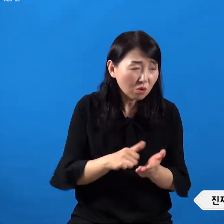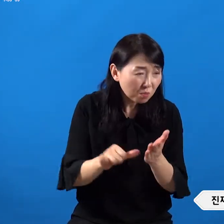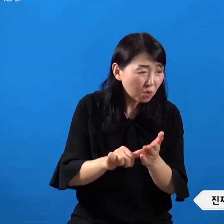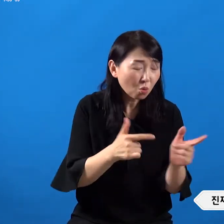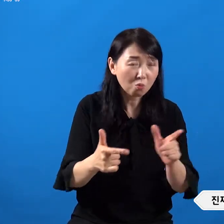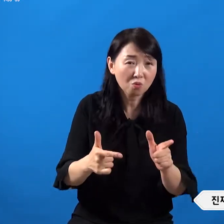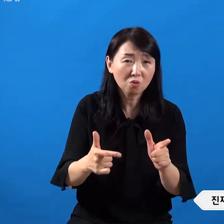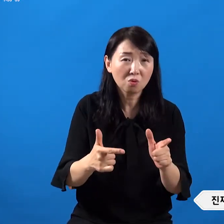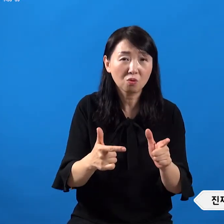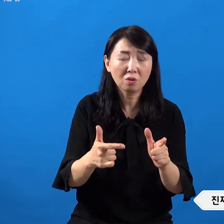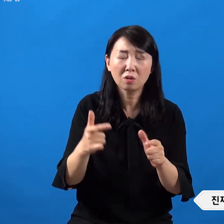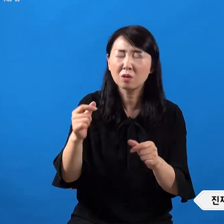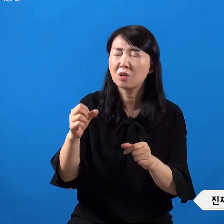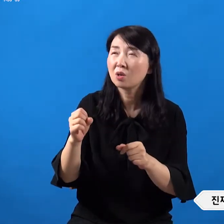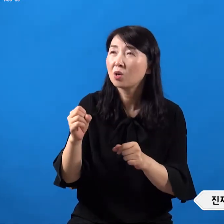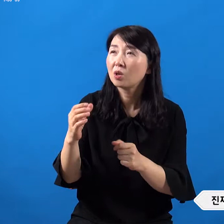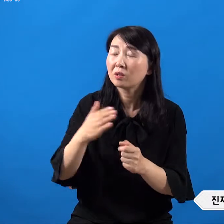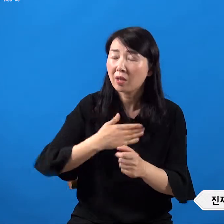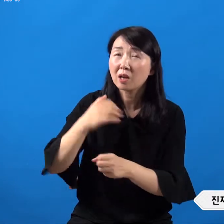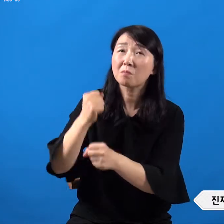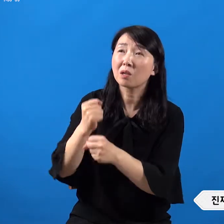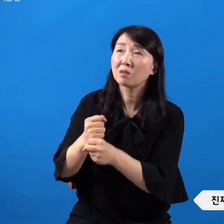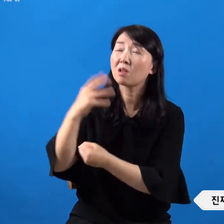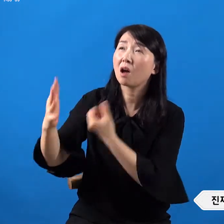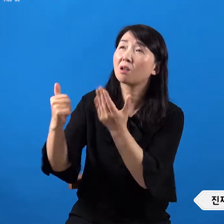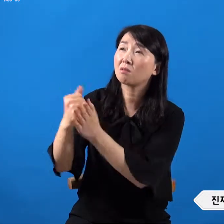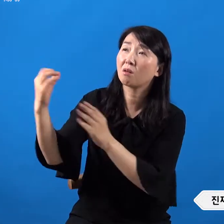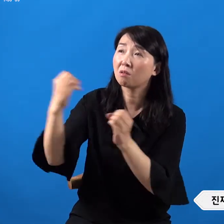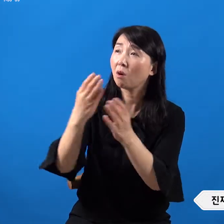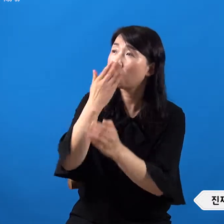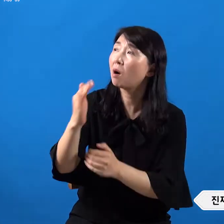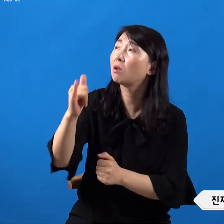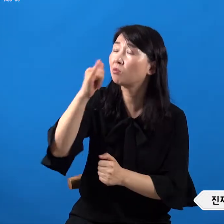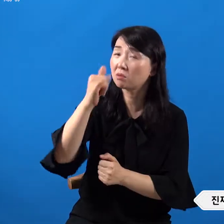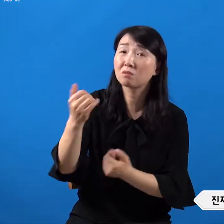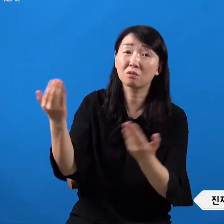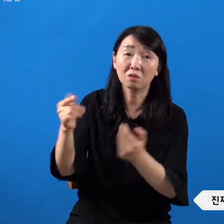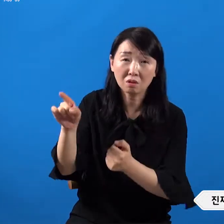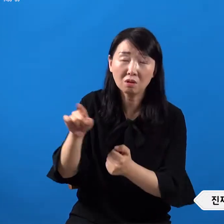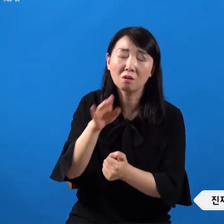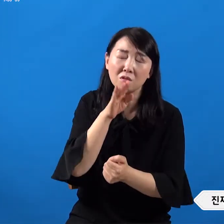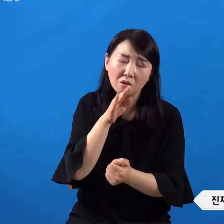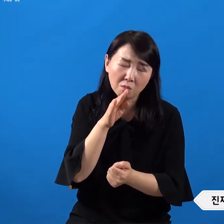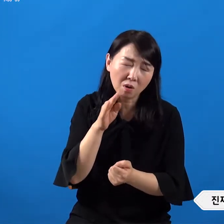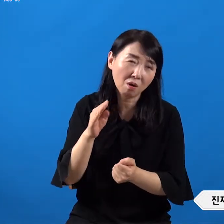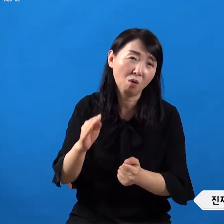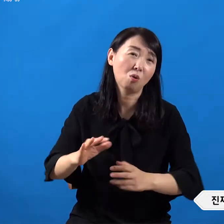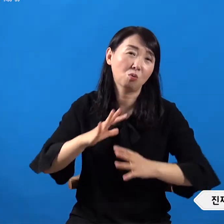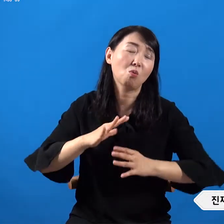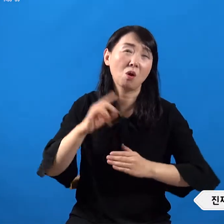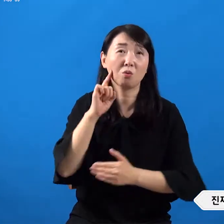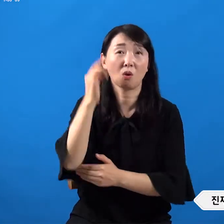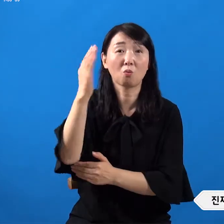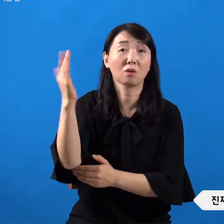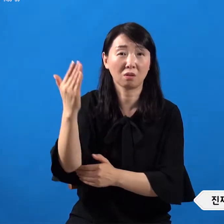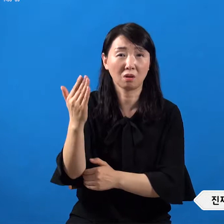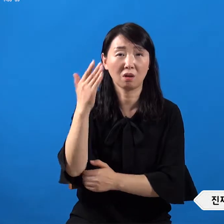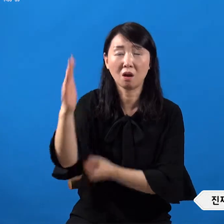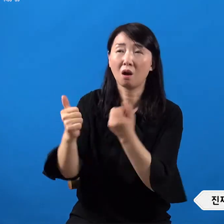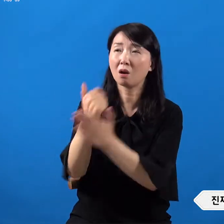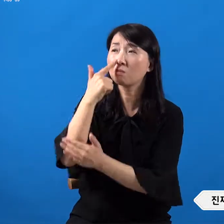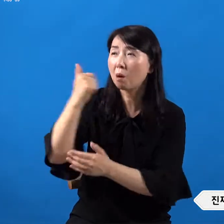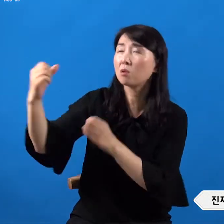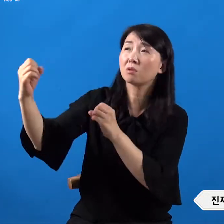피조물인 우리가 창조주신 하나님과 대화할 수 있다는 그 일이 얼마나 놀랍고 영광스러운 일입니까?